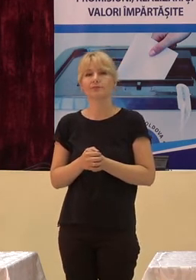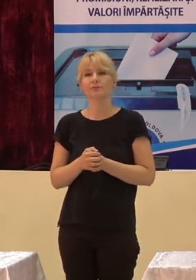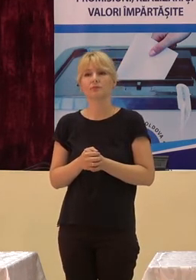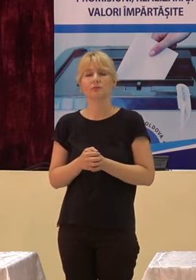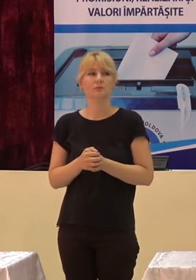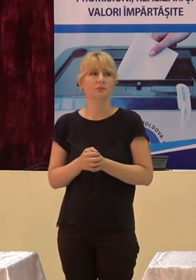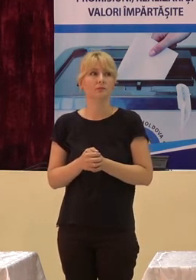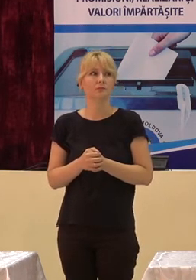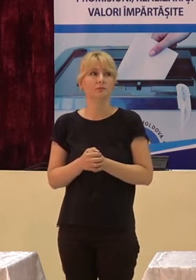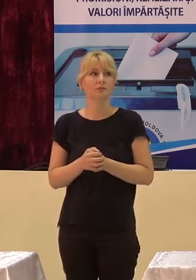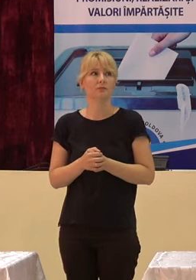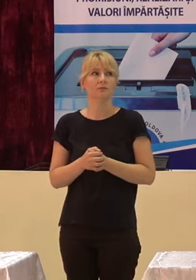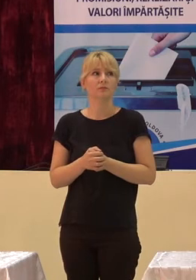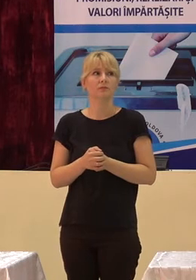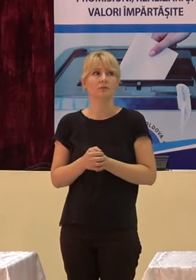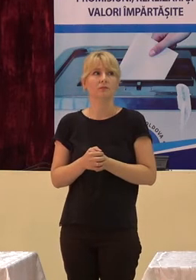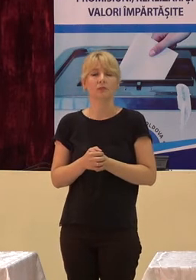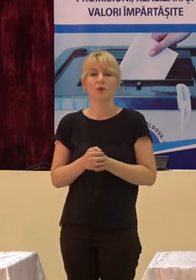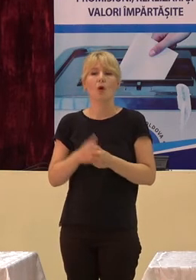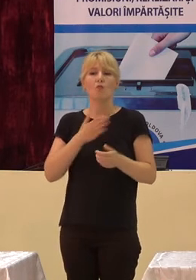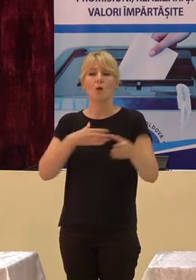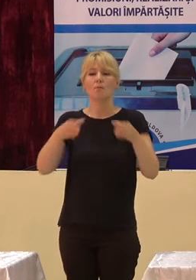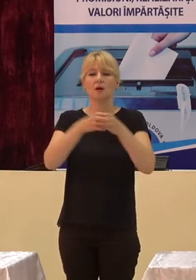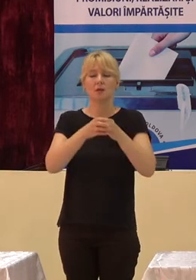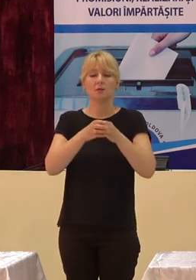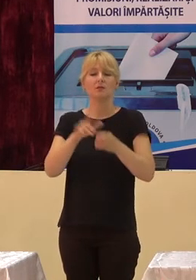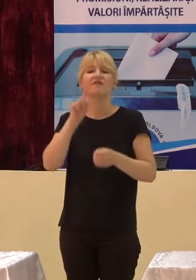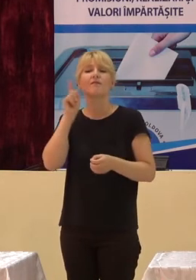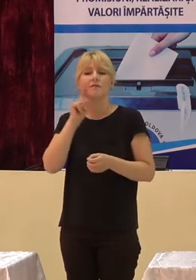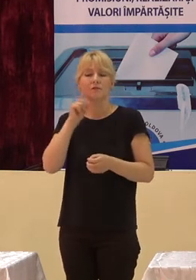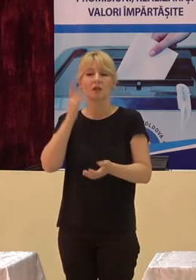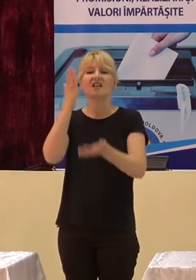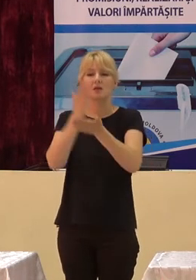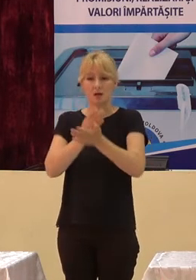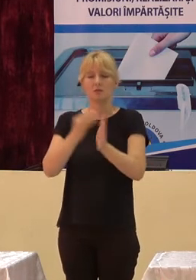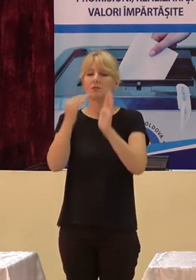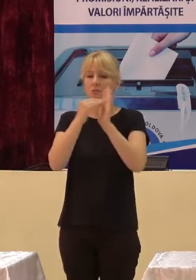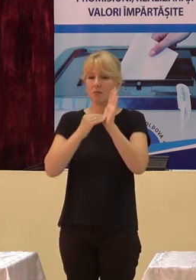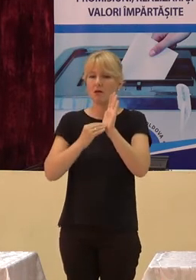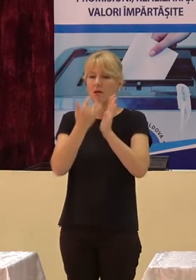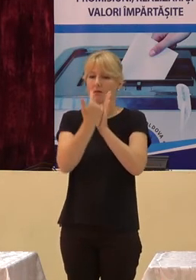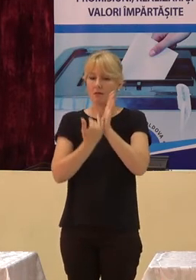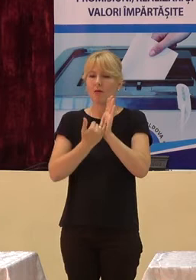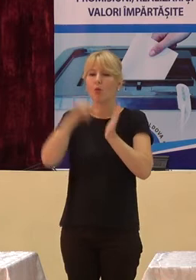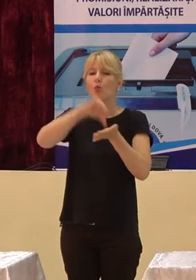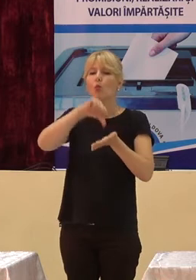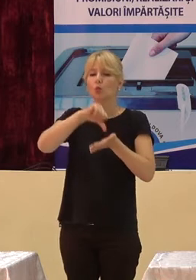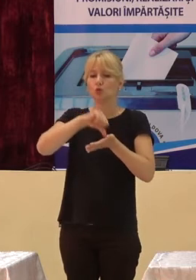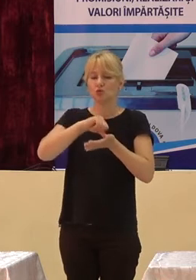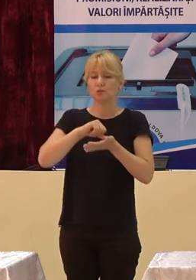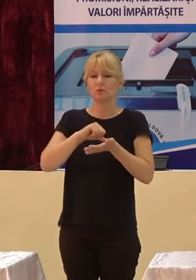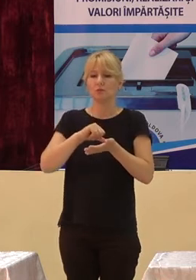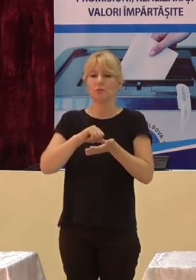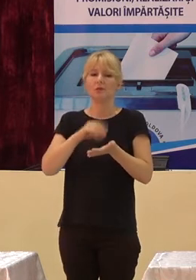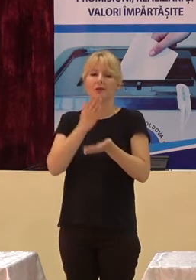Da, vă rog. Noi, Partidul Verde Ecologist, avem pe lista membrilor, chiar și în față, inclusiv pe